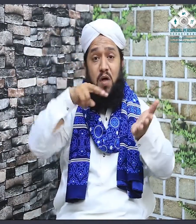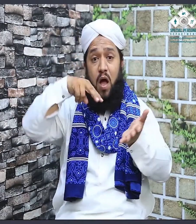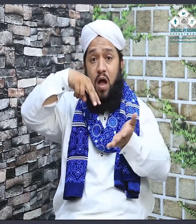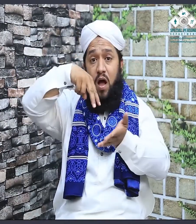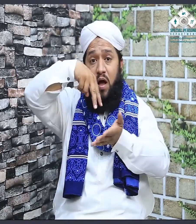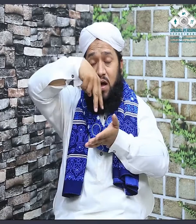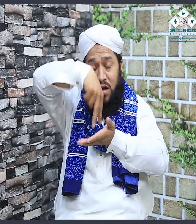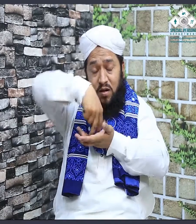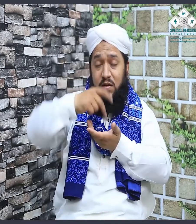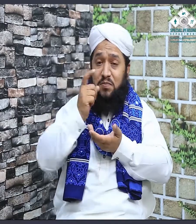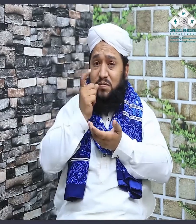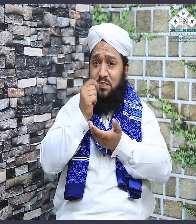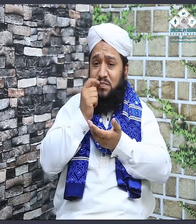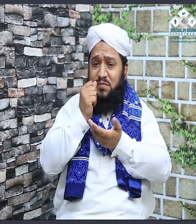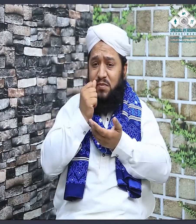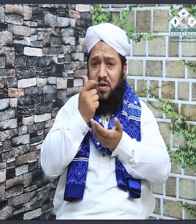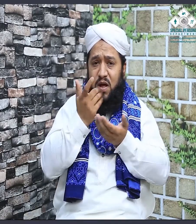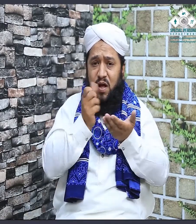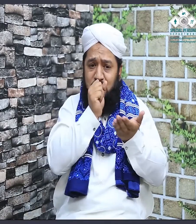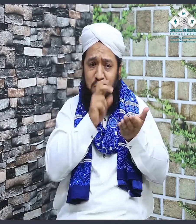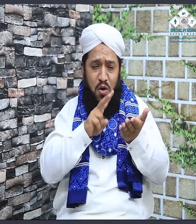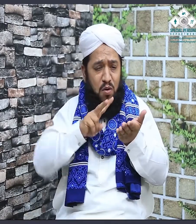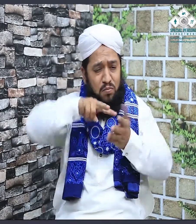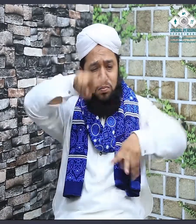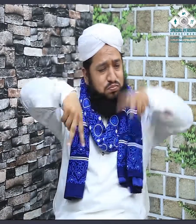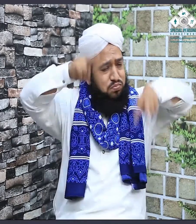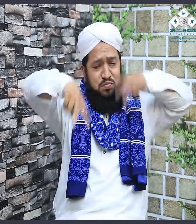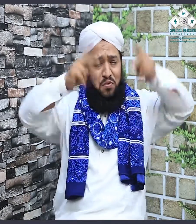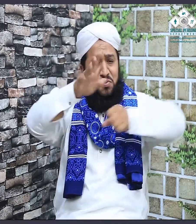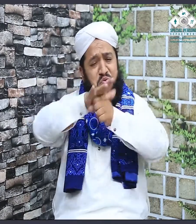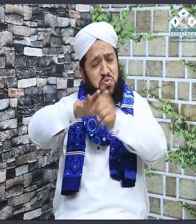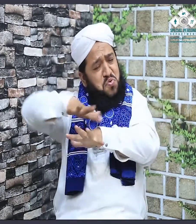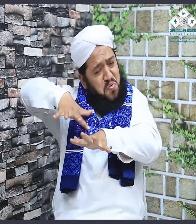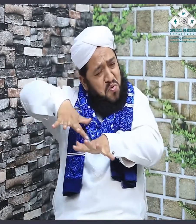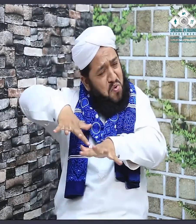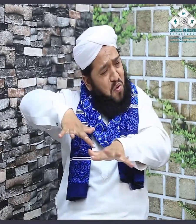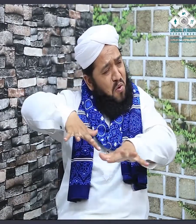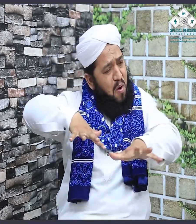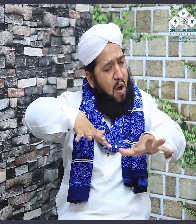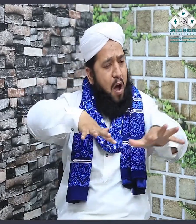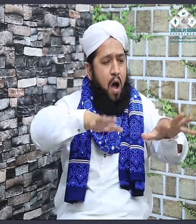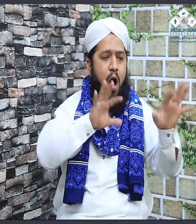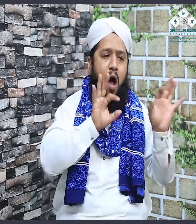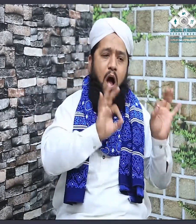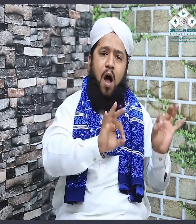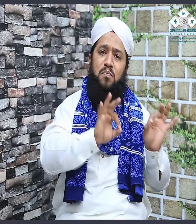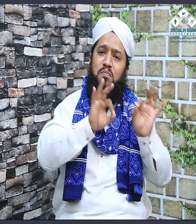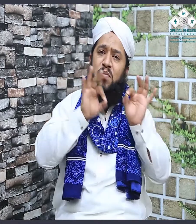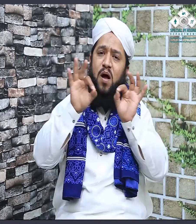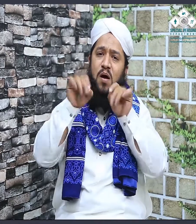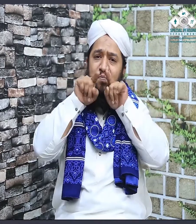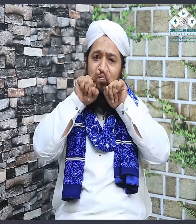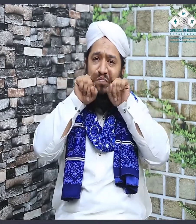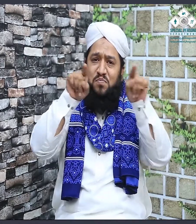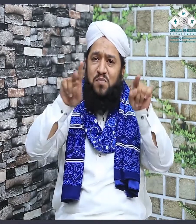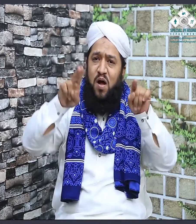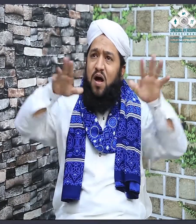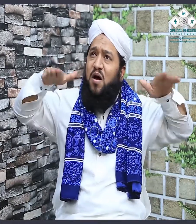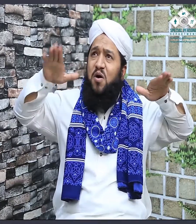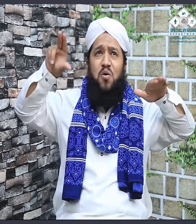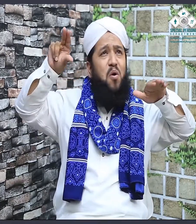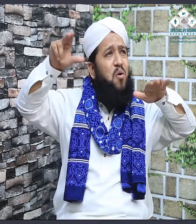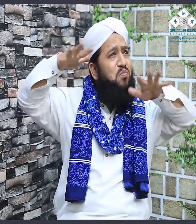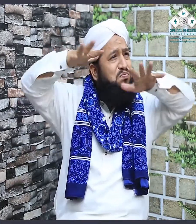جب ایسا وقت ہوگا کہ لوگ محشر کی طرف جائیں گے تو ایسا ہی اس وقت بھی فیلنگ ہوگی کہ بڑی تعداد میں لوگ قبر سے نکلیں